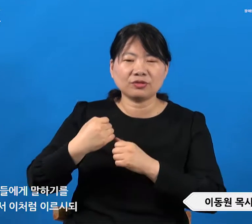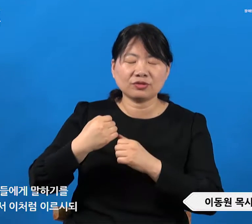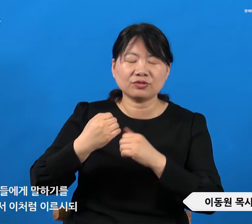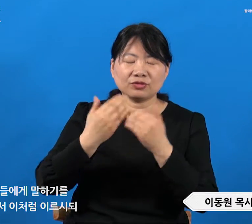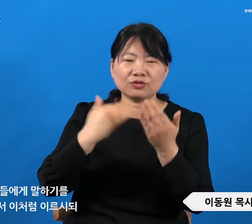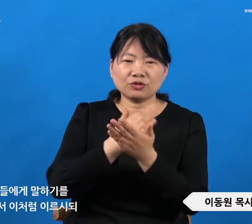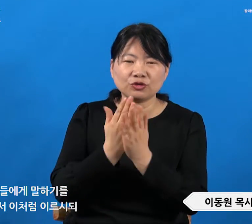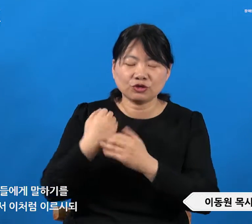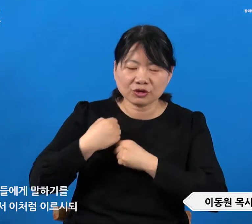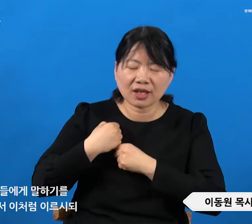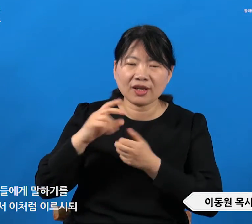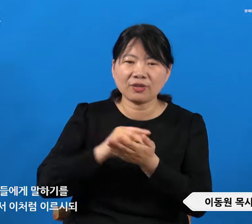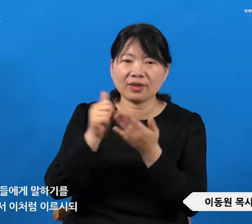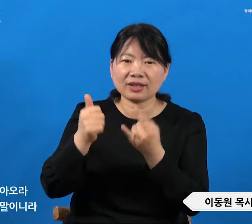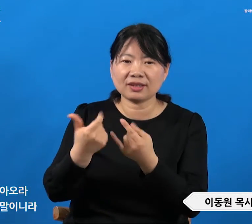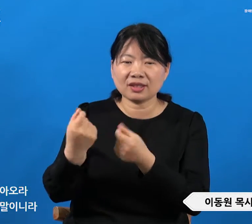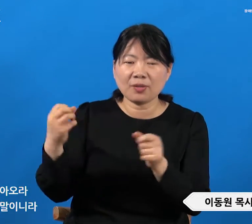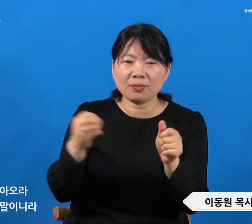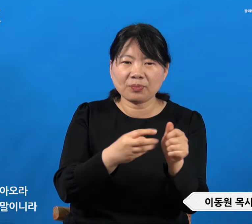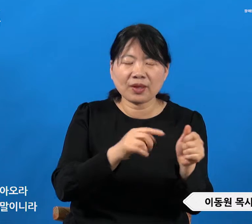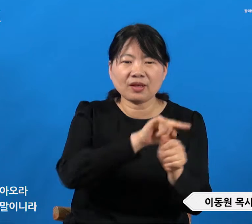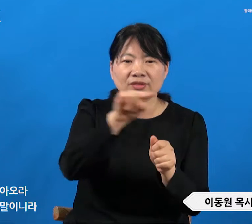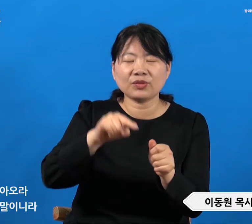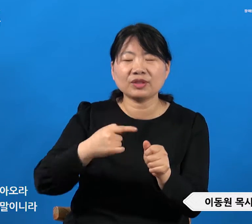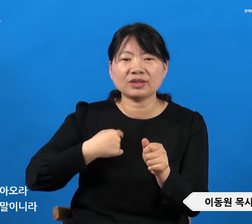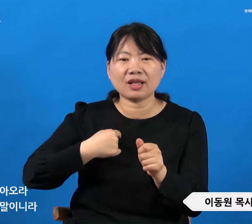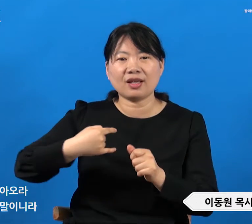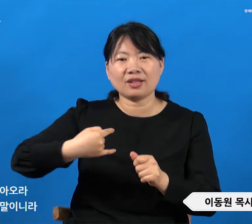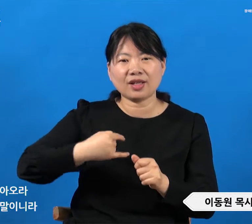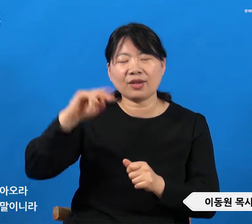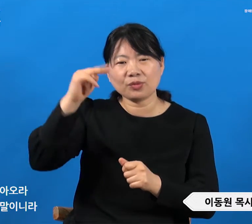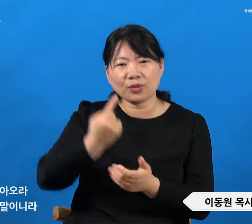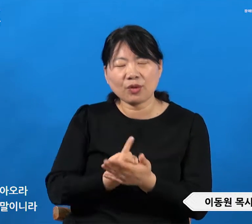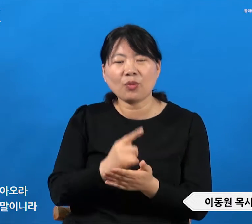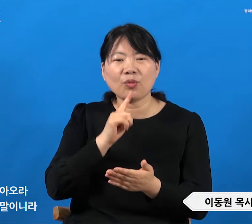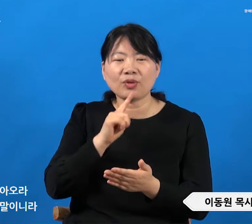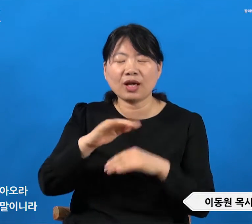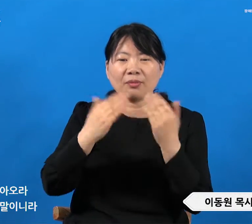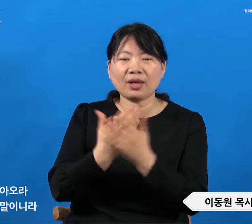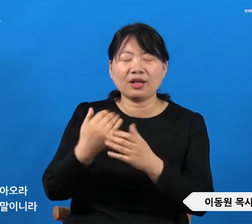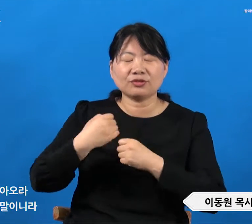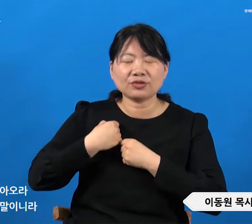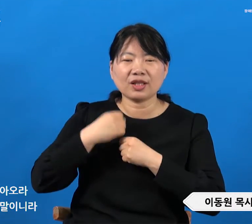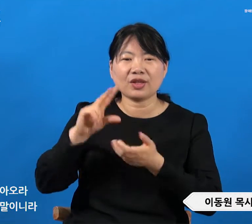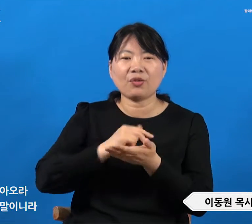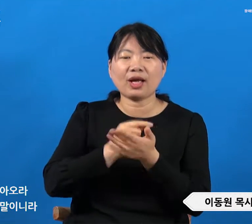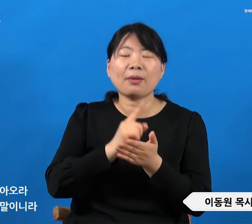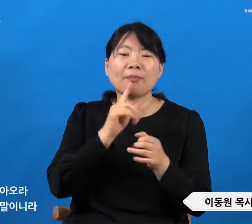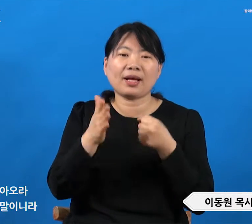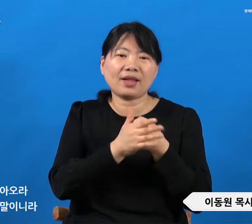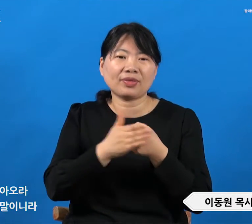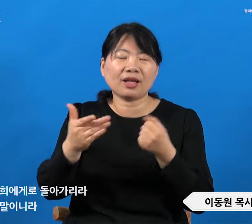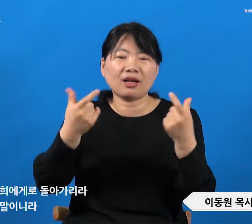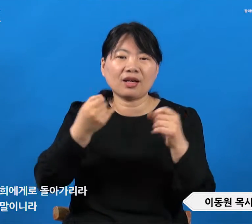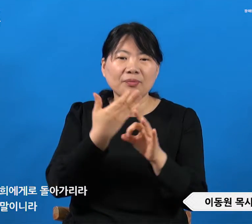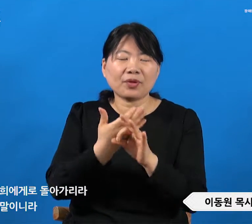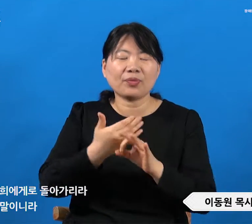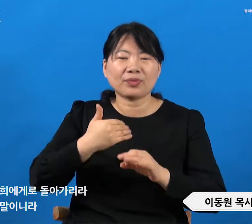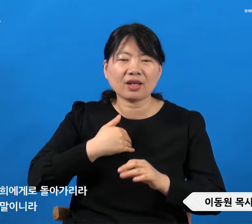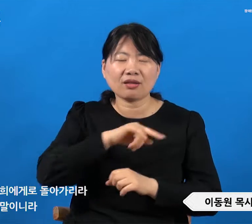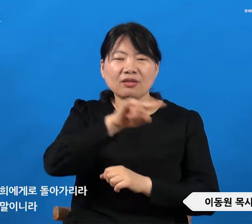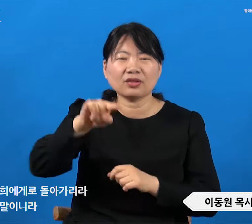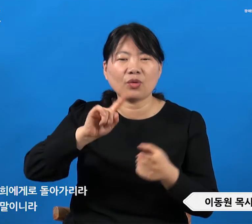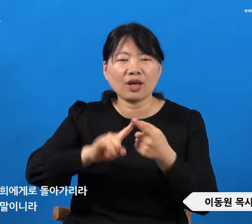만군의 여호와께서 이처럼 이르시되 너희는 내게로 돌아오라. 만군의 여호와의 말이니라. 그리하면